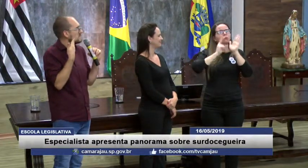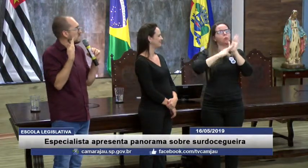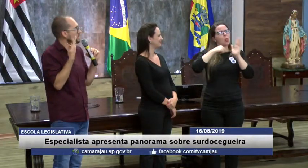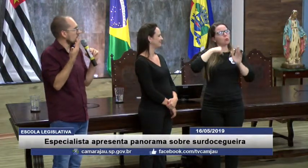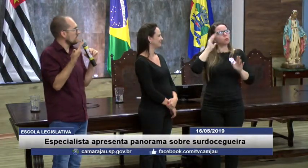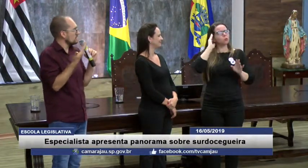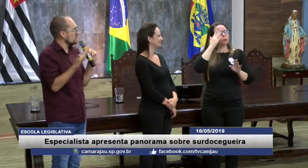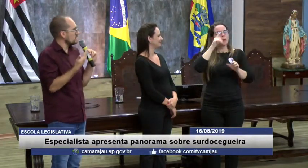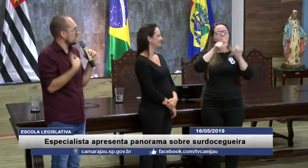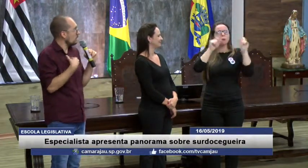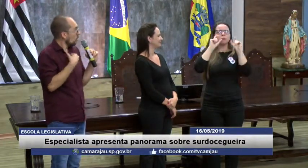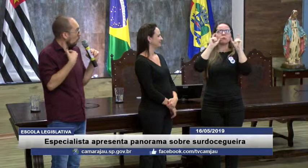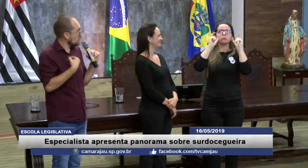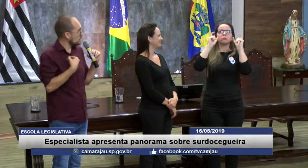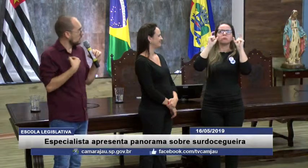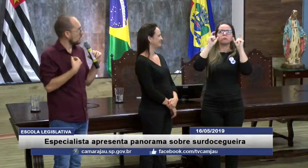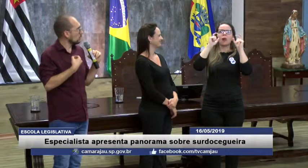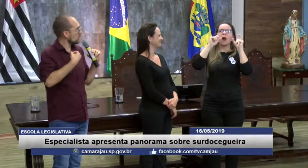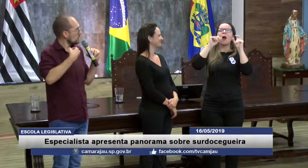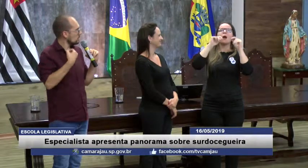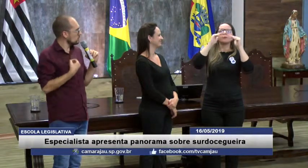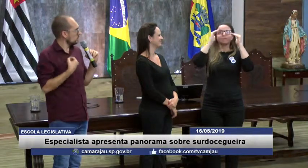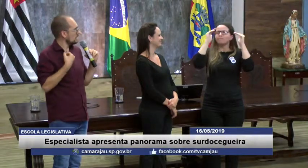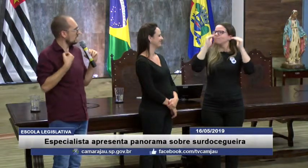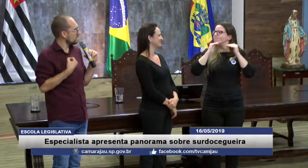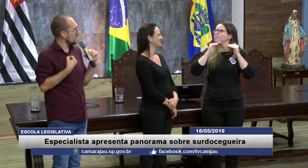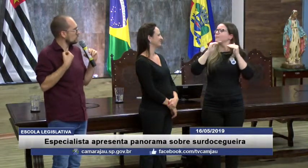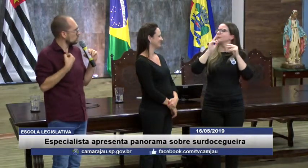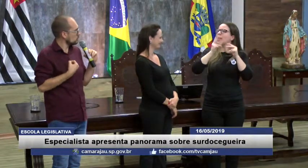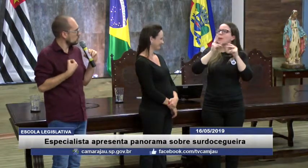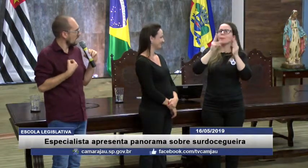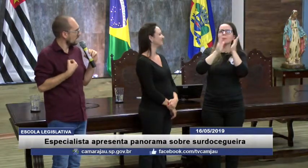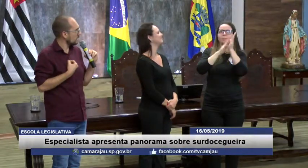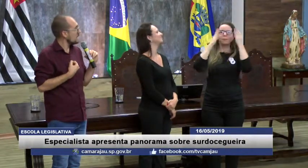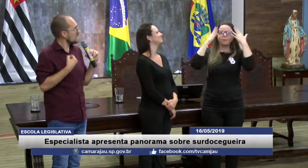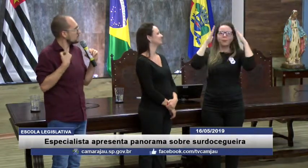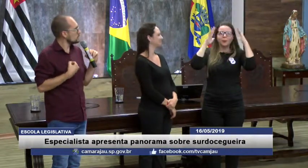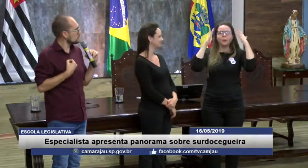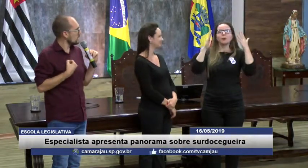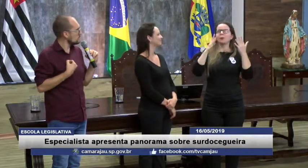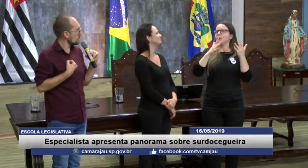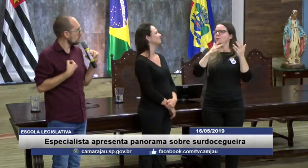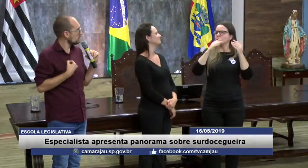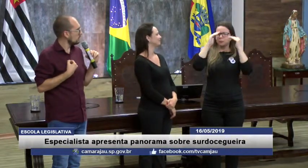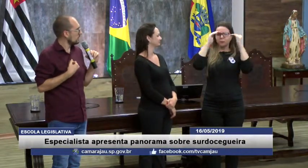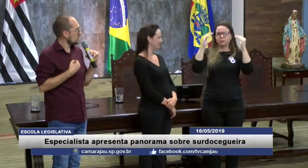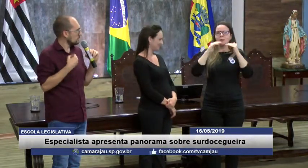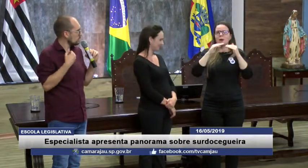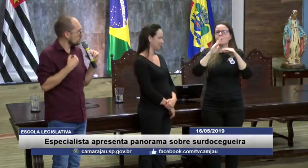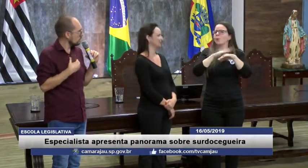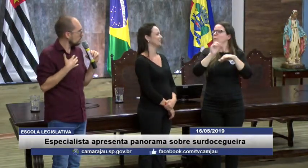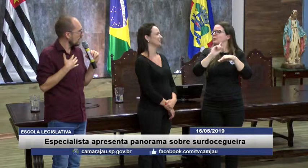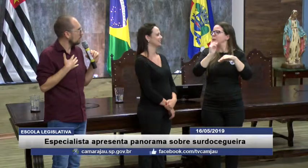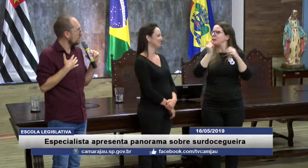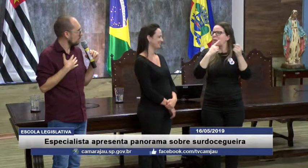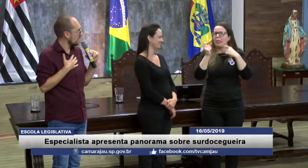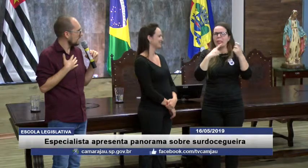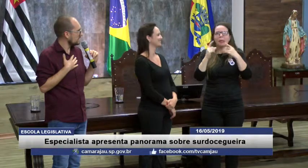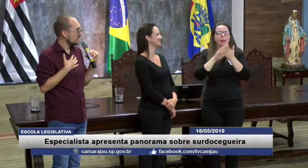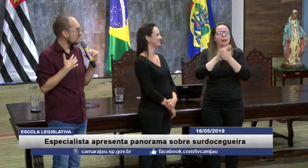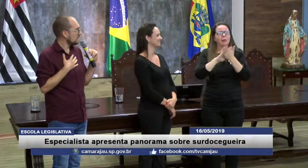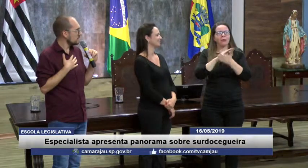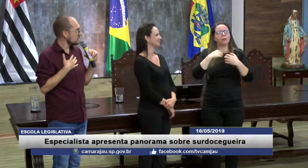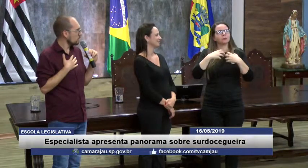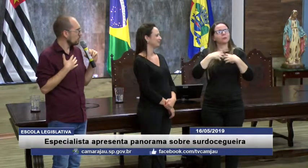pessoas começaram a se afastar de mim. Hoje, enquanto eu assumo a minha identidade surdo-cega, as pessoas me respeitam, as pessoas me falam